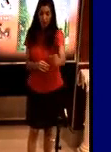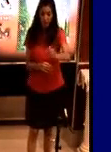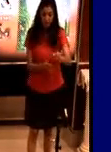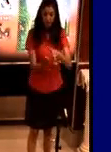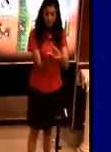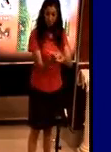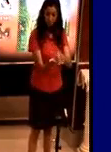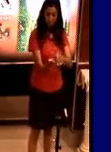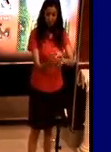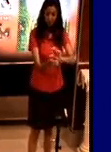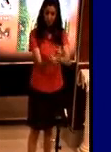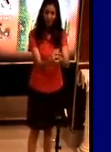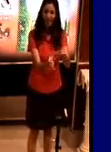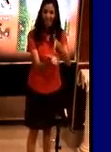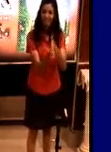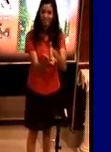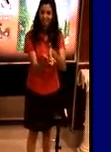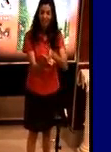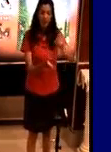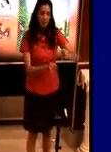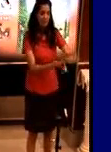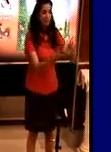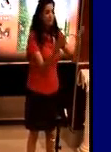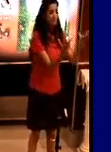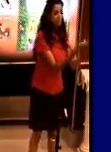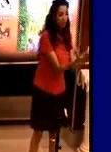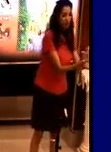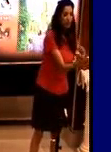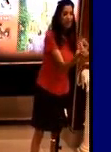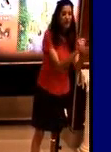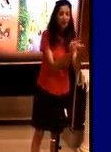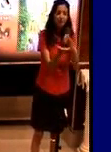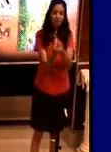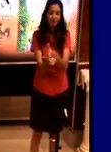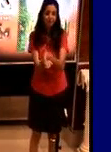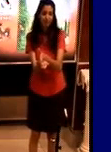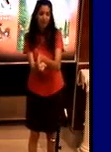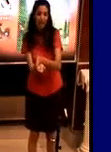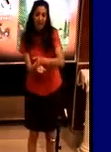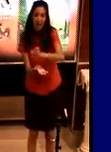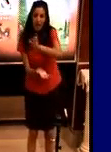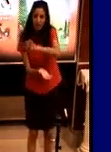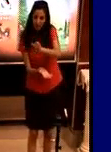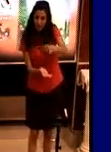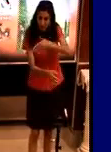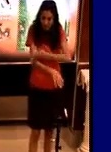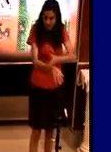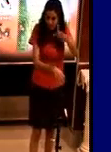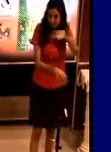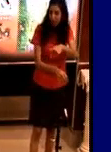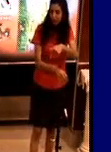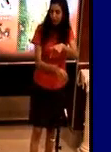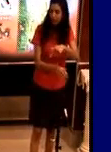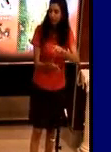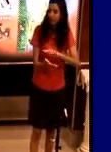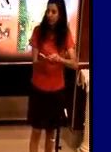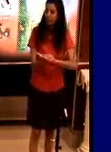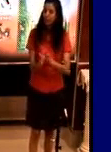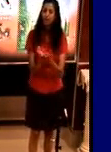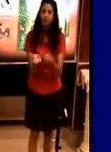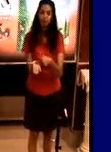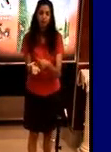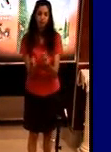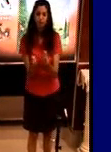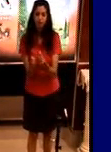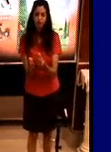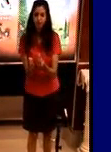habla de los gentiles que serían convertidos, habla del cristianismo de la hora actual, ¿verdad? Leamos lo que dice allí el